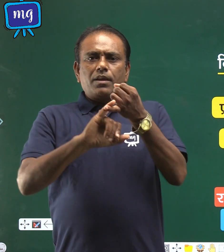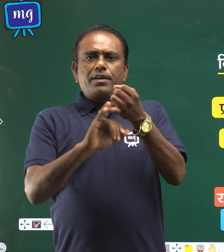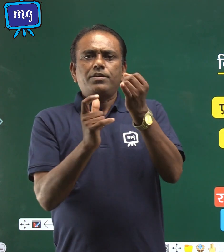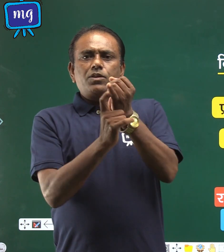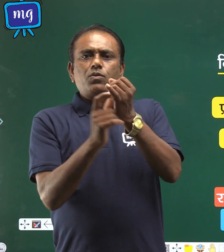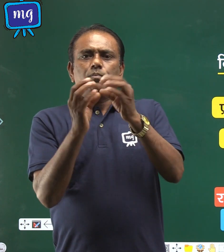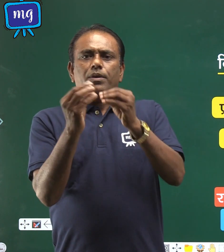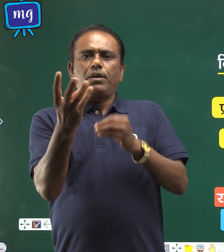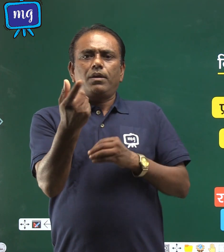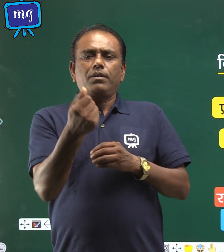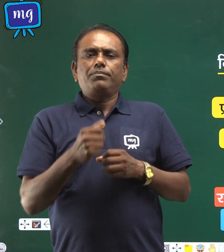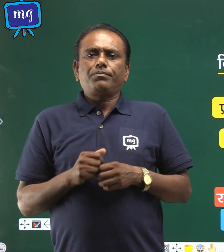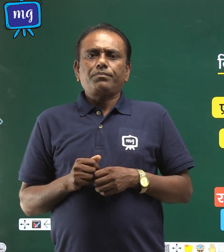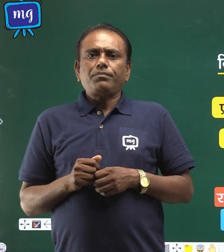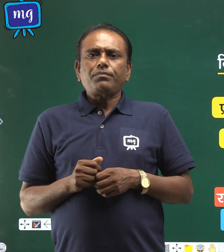गणित